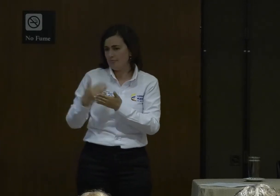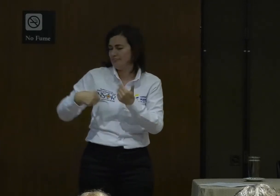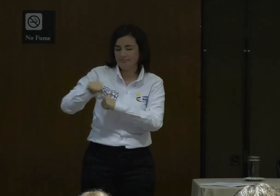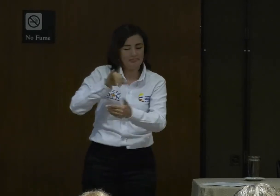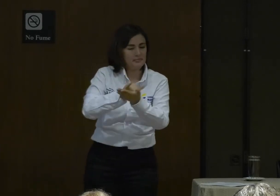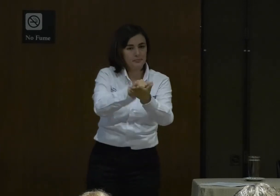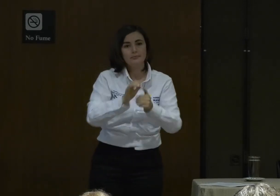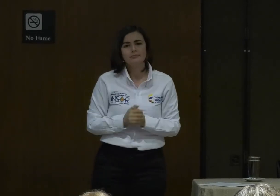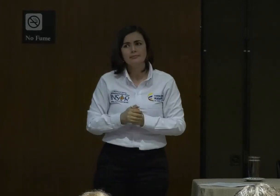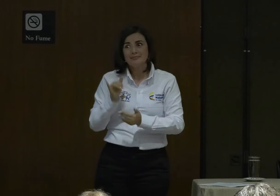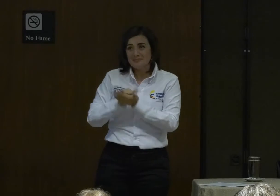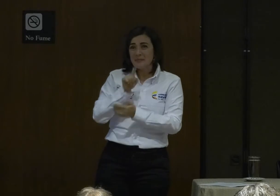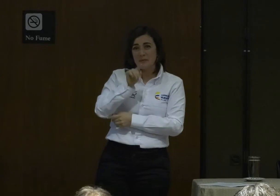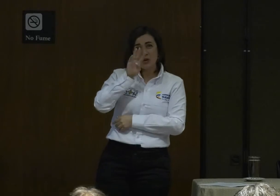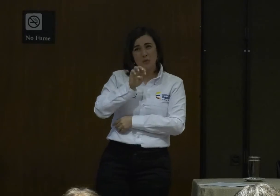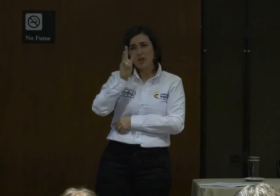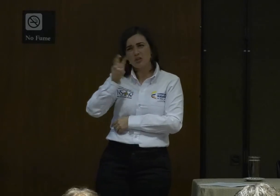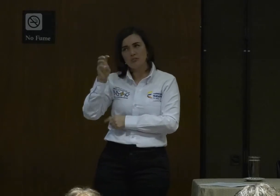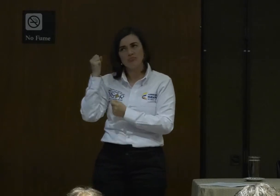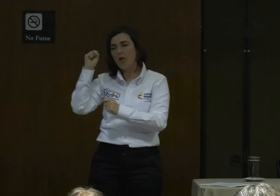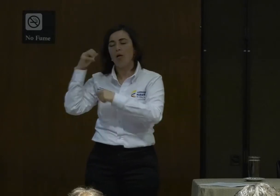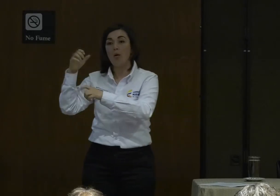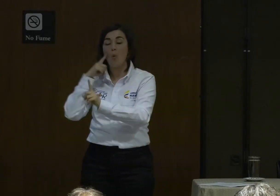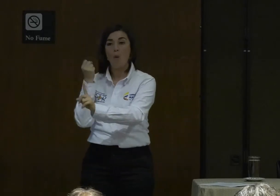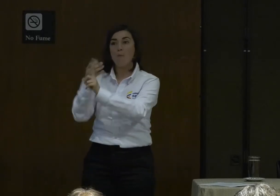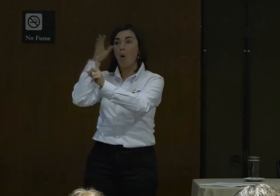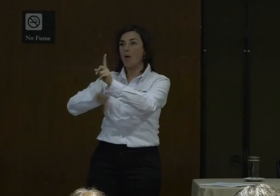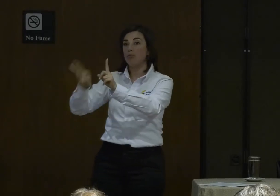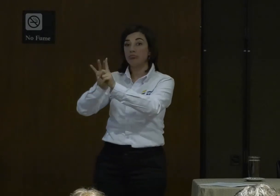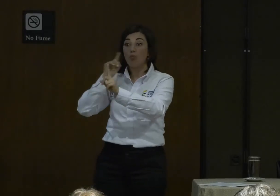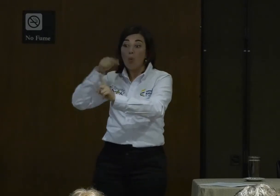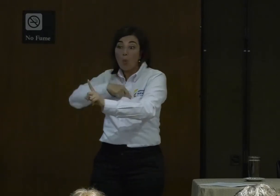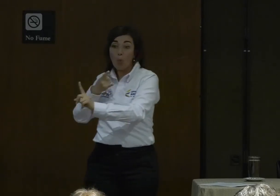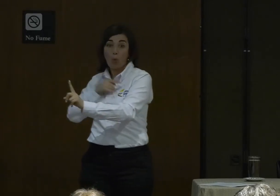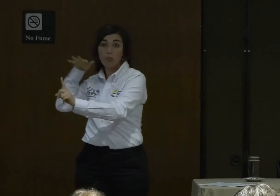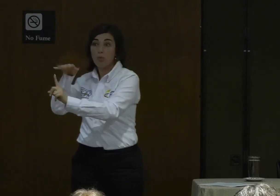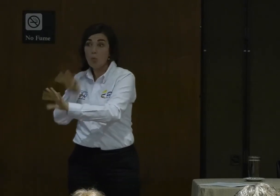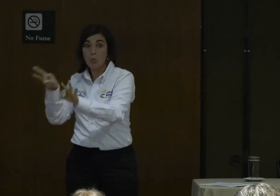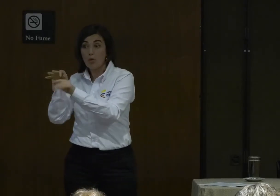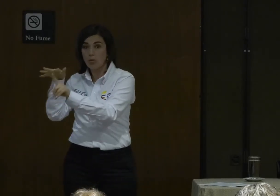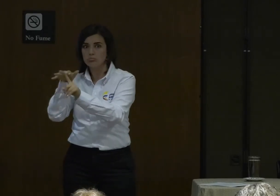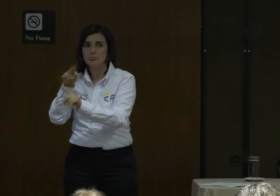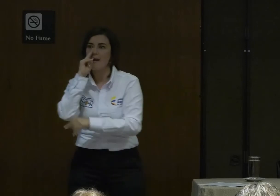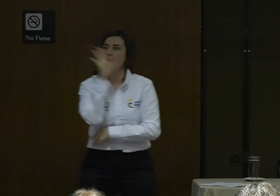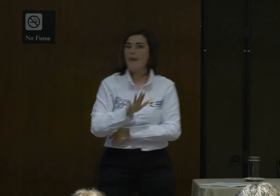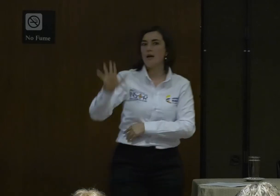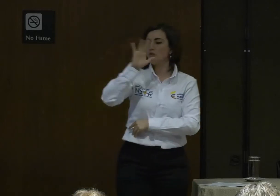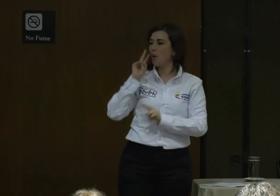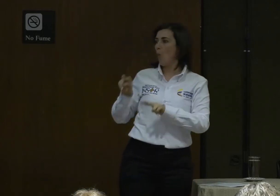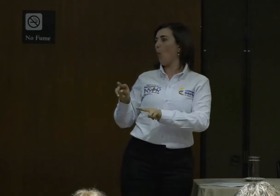esta protesta tuvo un impacto muy grande, no solamente dentro del campus, sino también a nivel nacional e